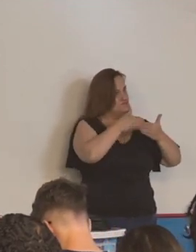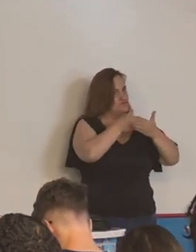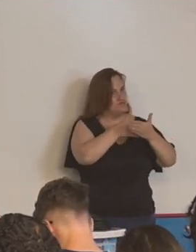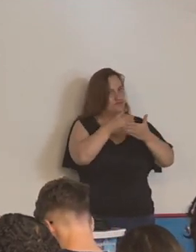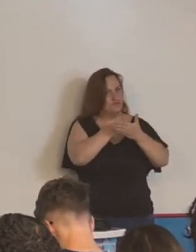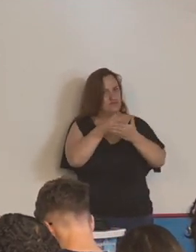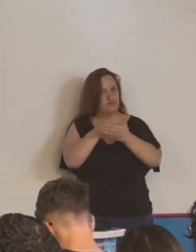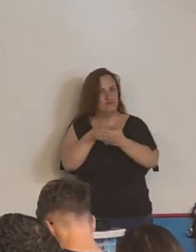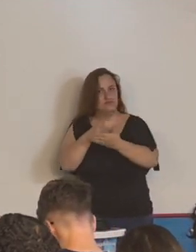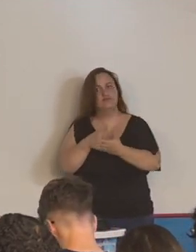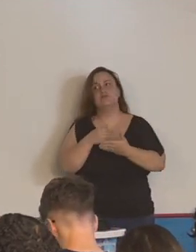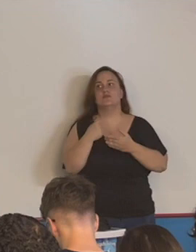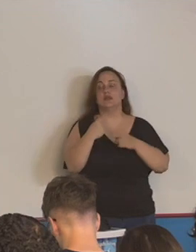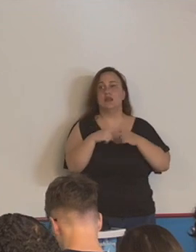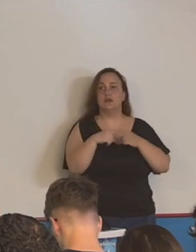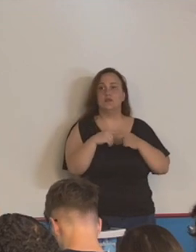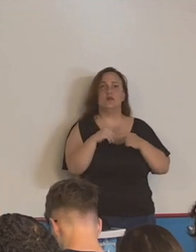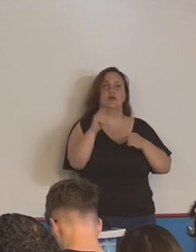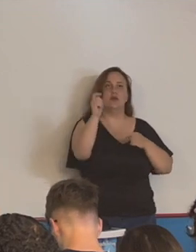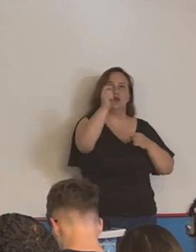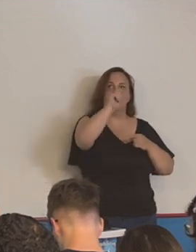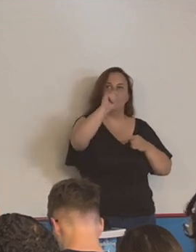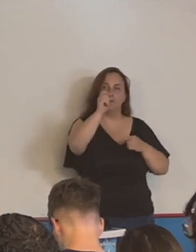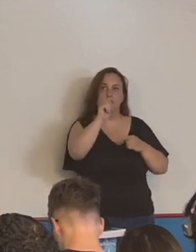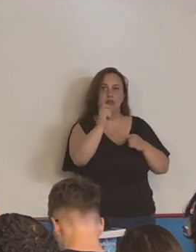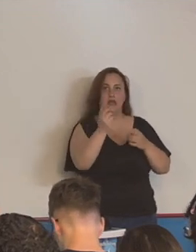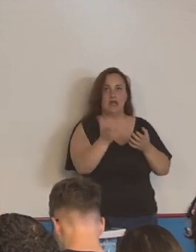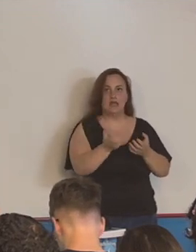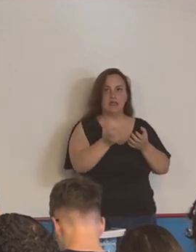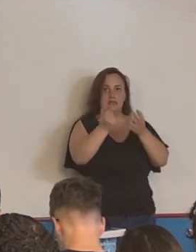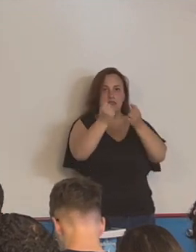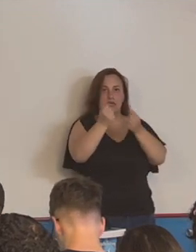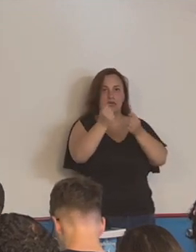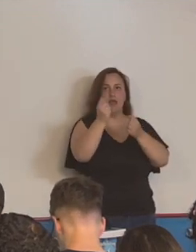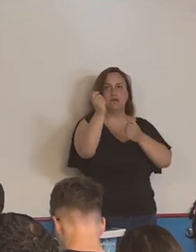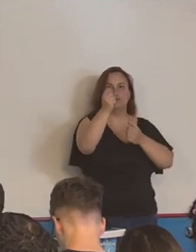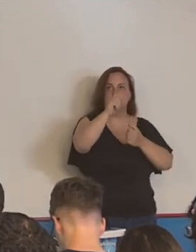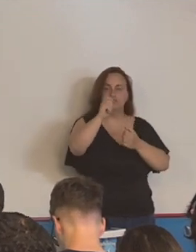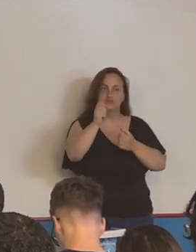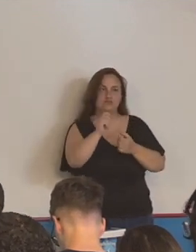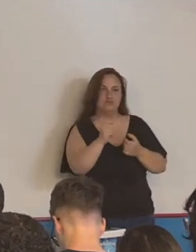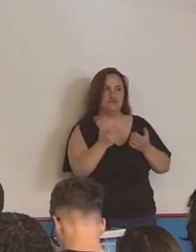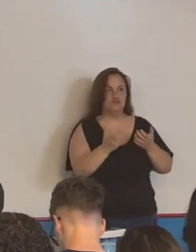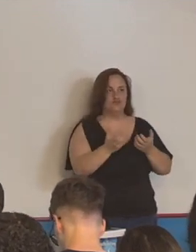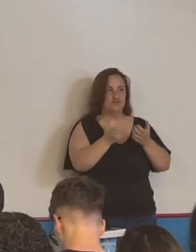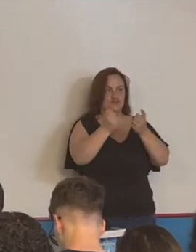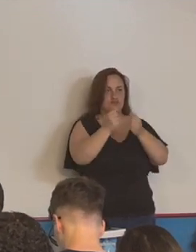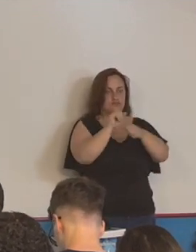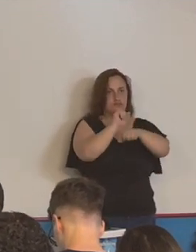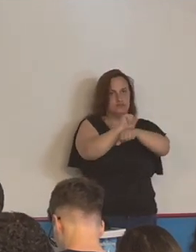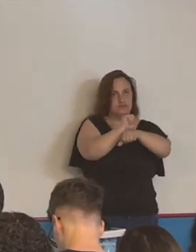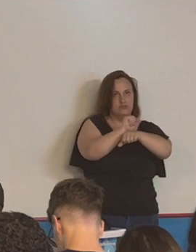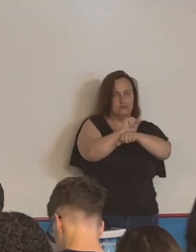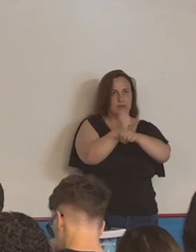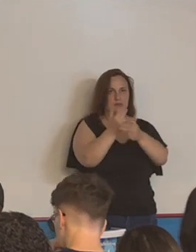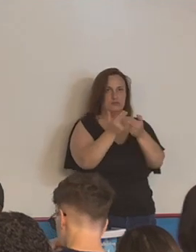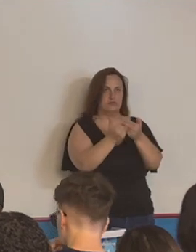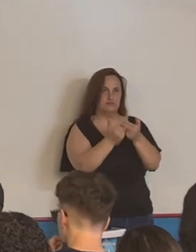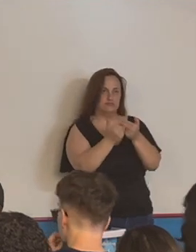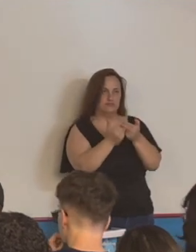muitas camadas, deixar a tinta secar para poder ter contraste, né, e tem que ter paciência,